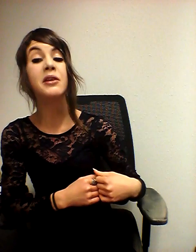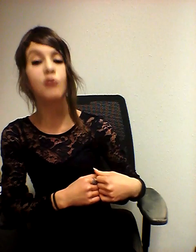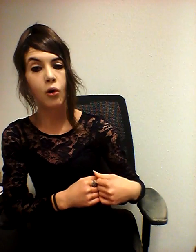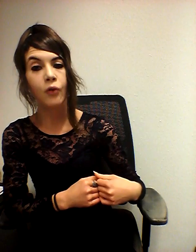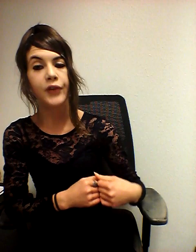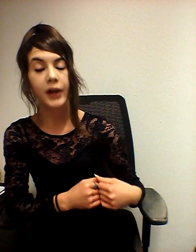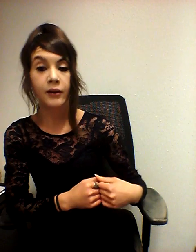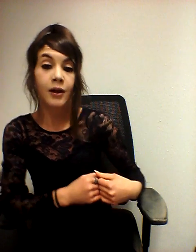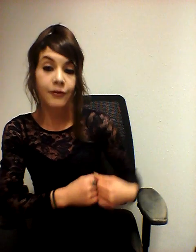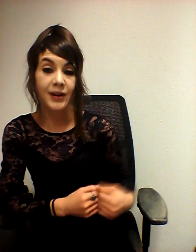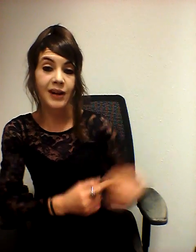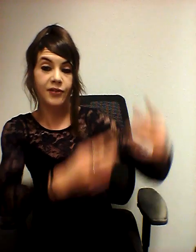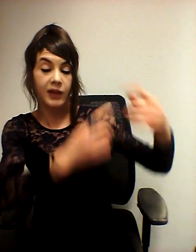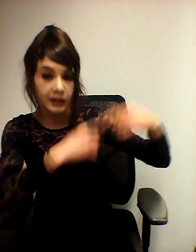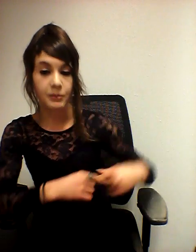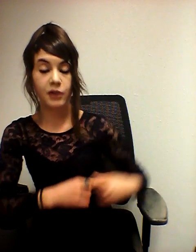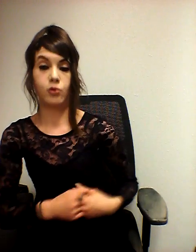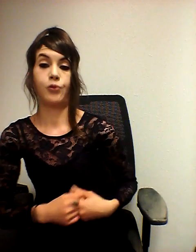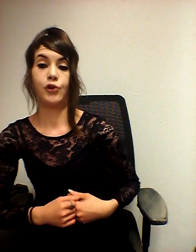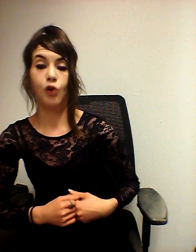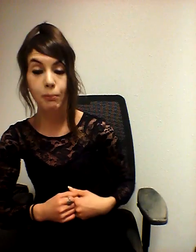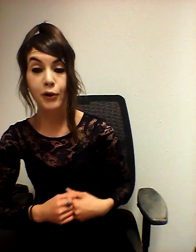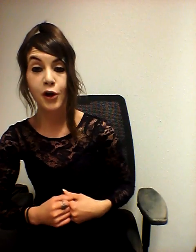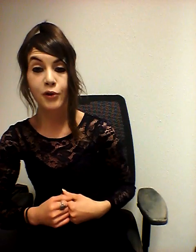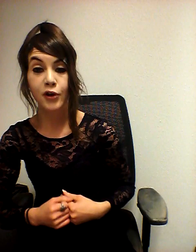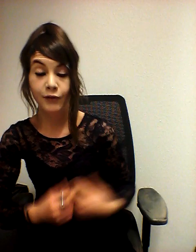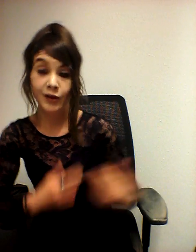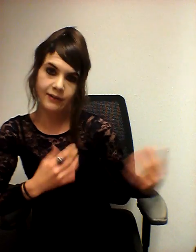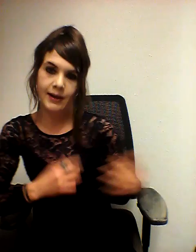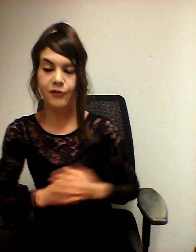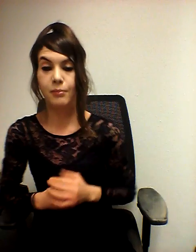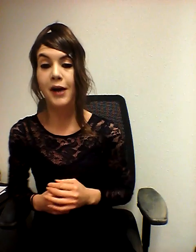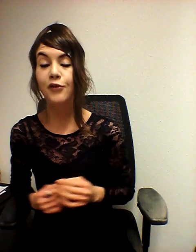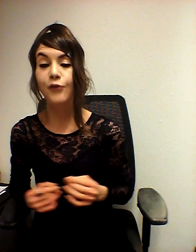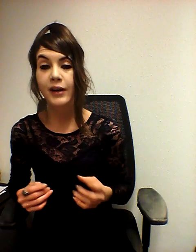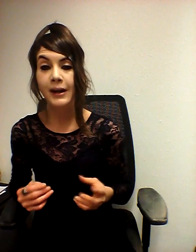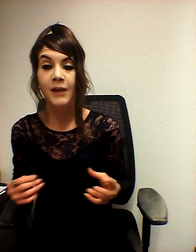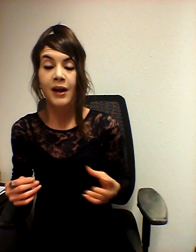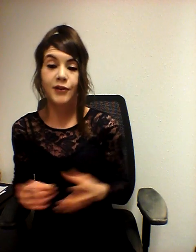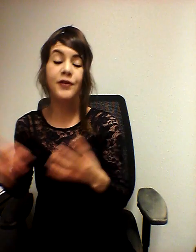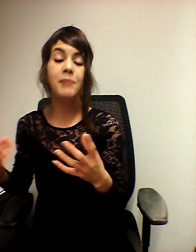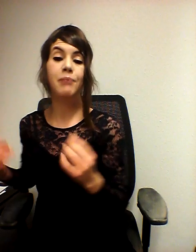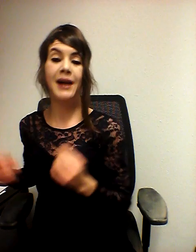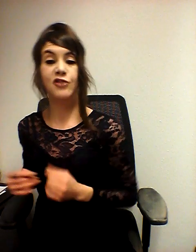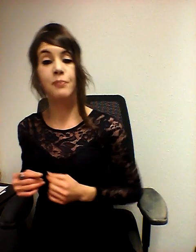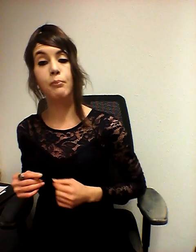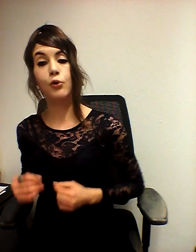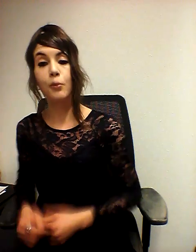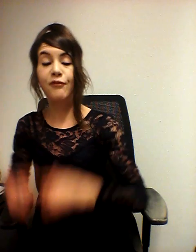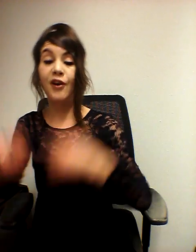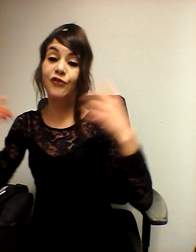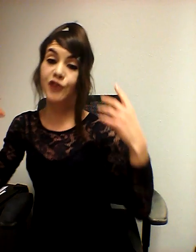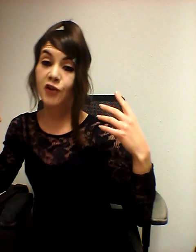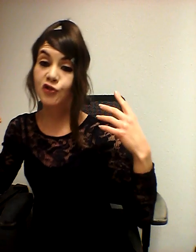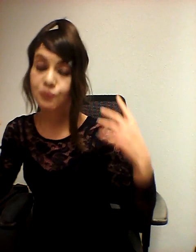mitochondriën wil het in die mitochondriën opgenomen kunnen worden en daar verbruikt worden Dat vindt plaats met behulp van